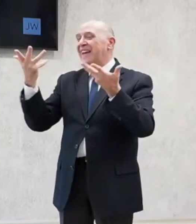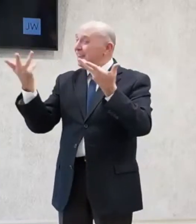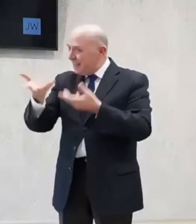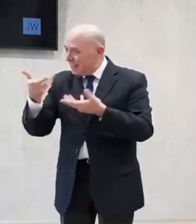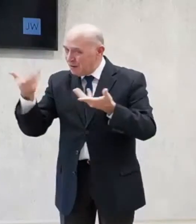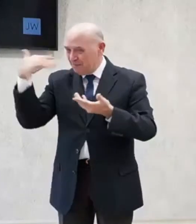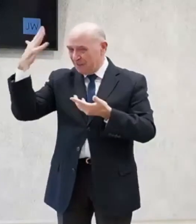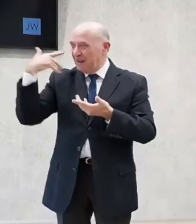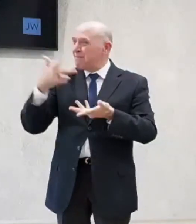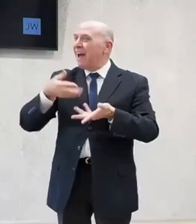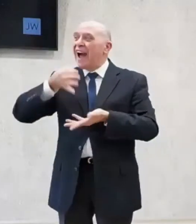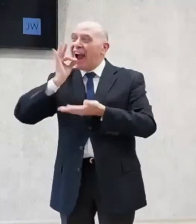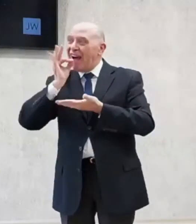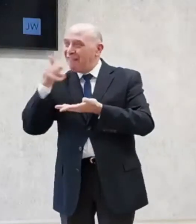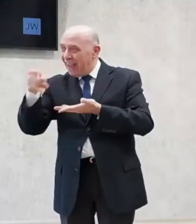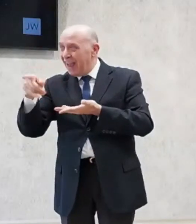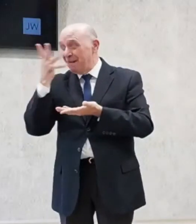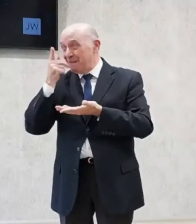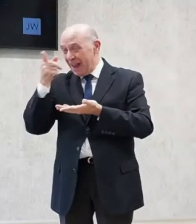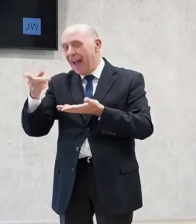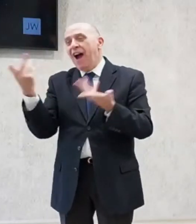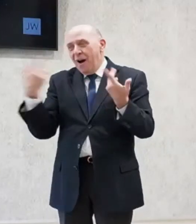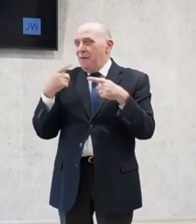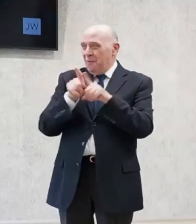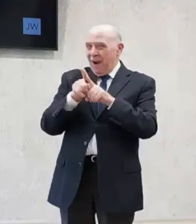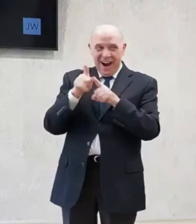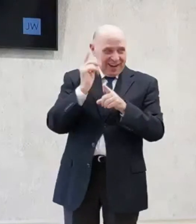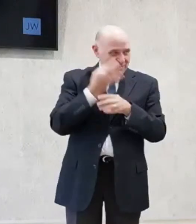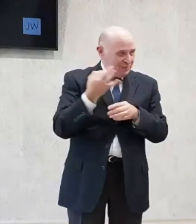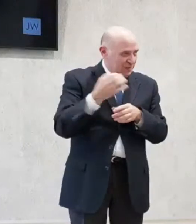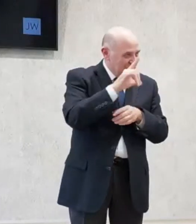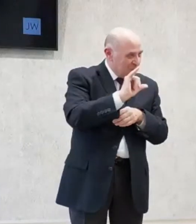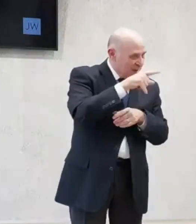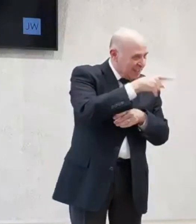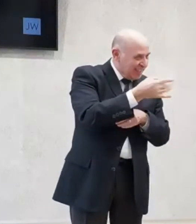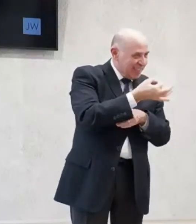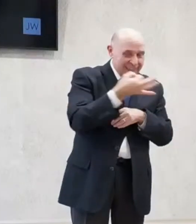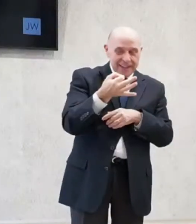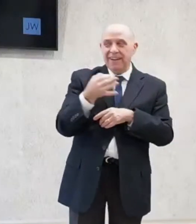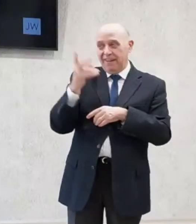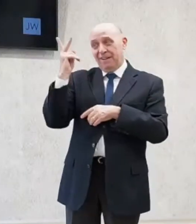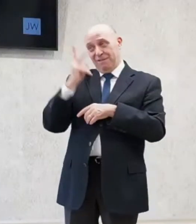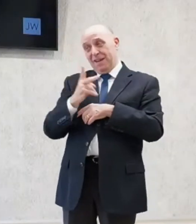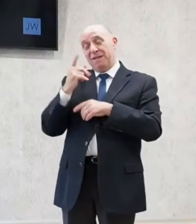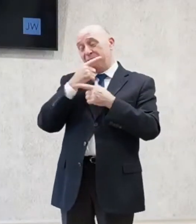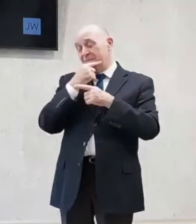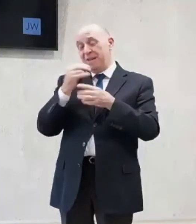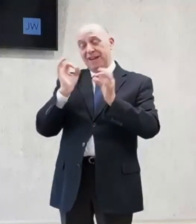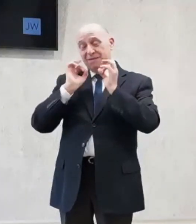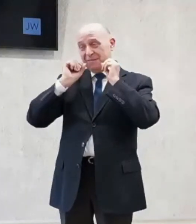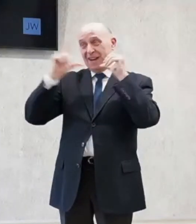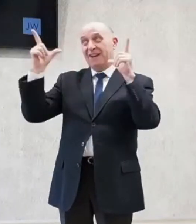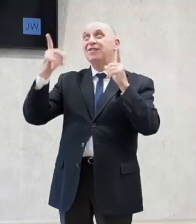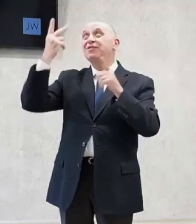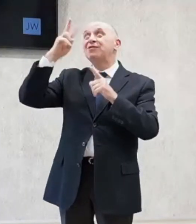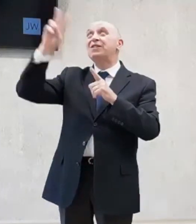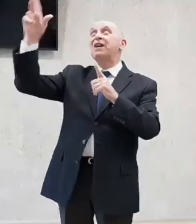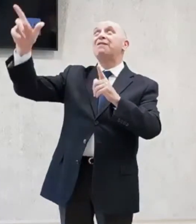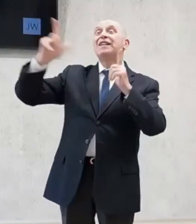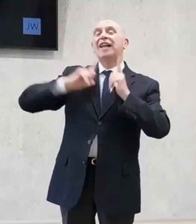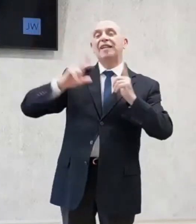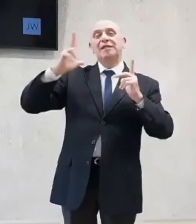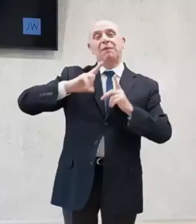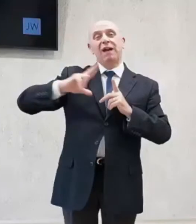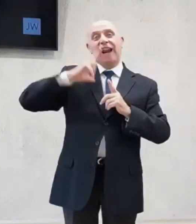Come dicevamo prima che lei lo apprezzavo molto ma non è vero Luigi e qualche cosa veramente di meraviglioso questa speranza che gioca a Dio ci sta